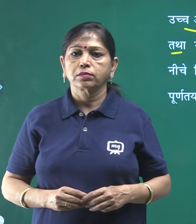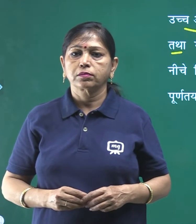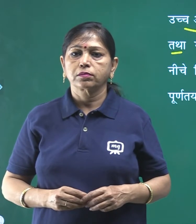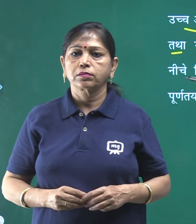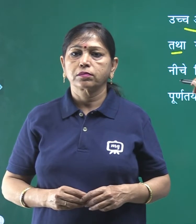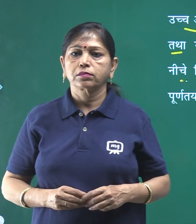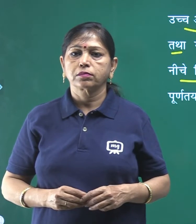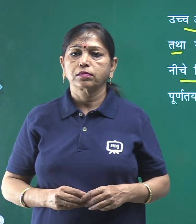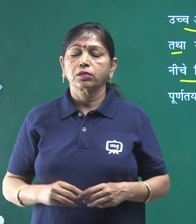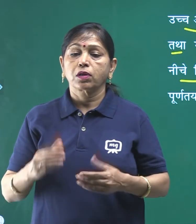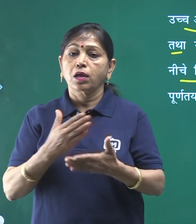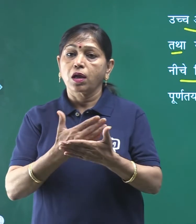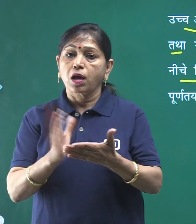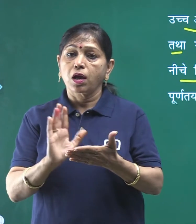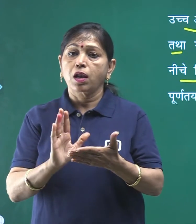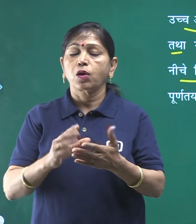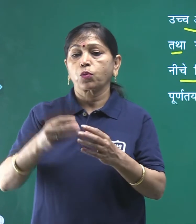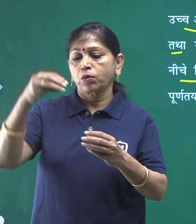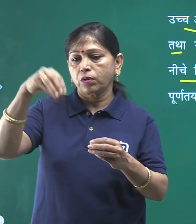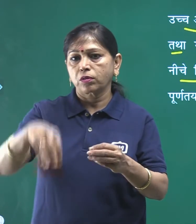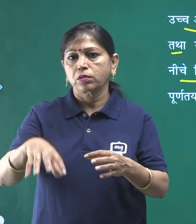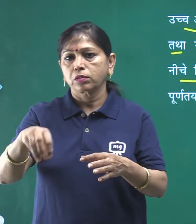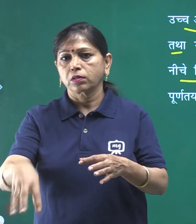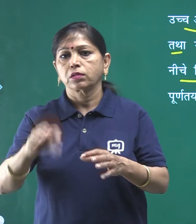अलग होकर नीचे गिर जाते हैं।